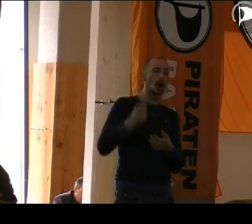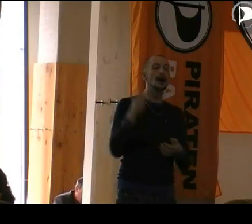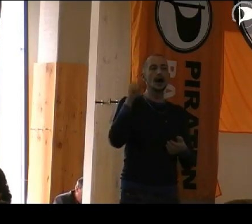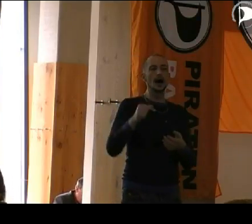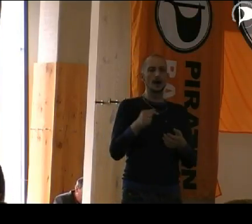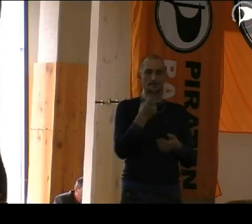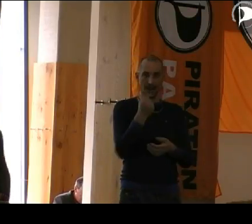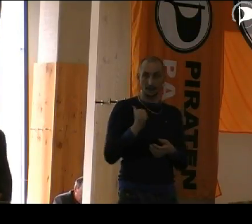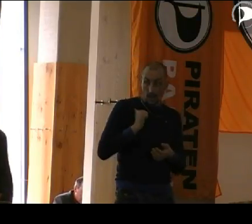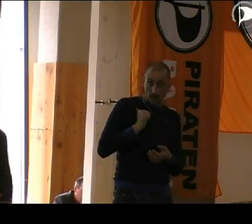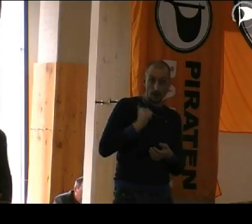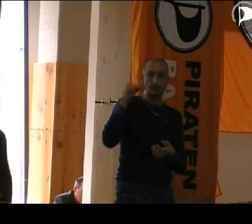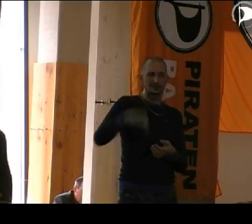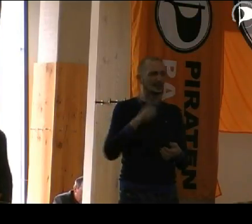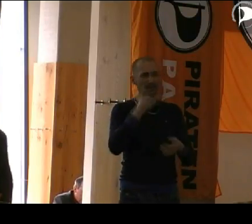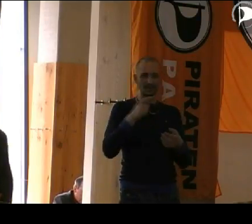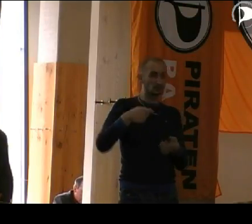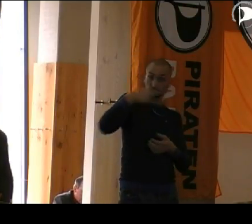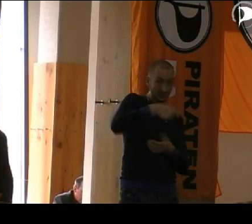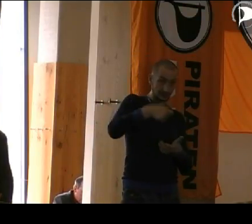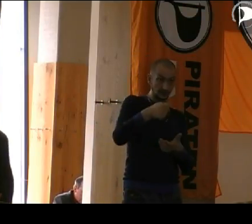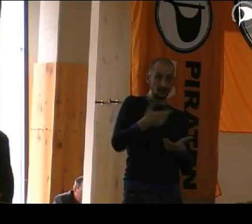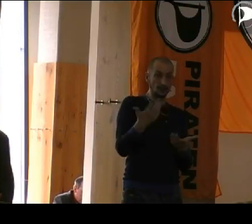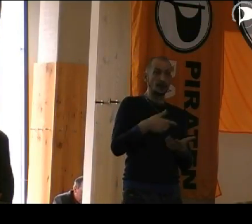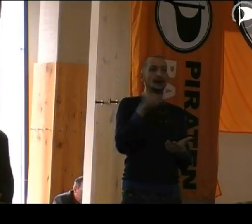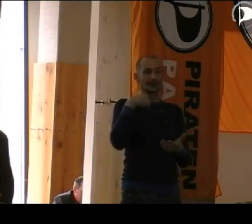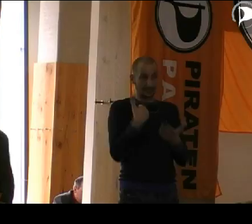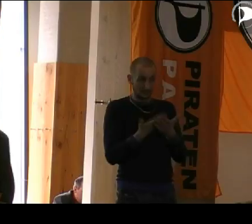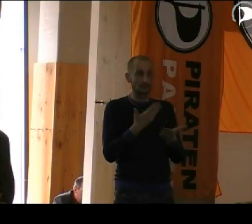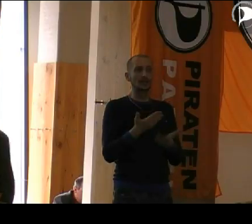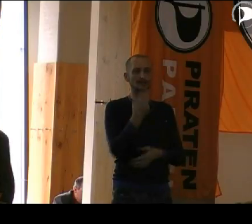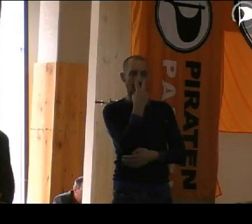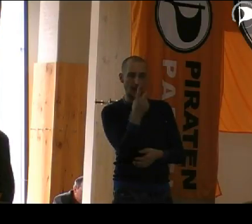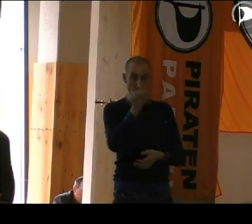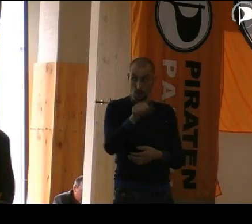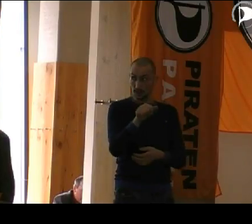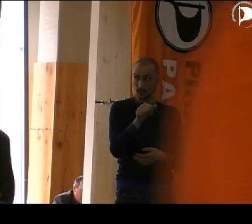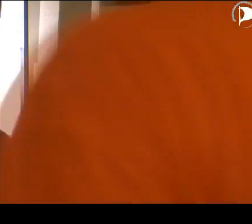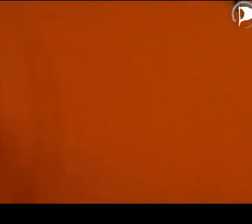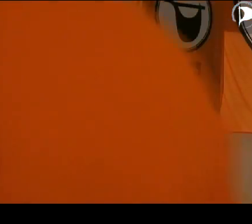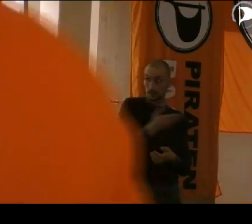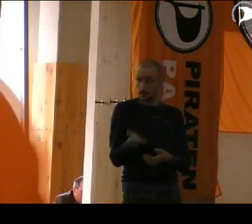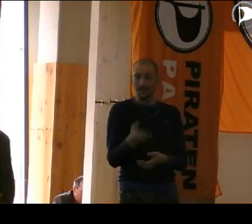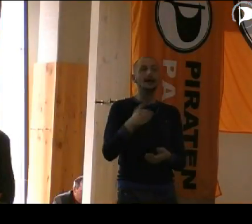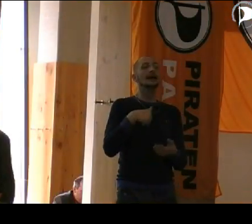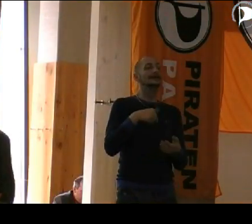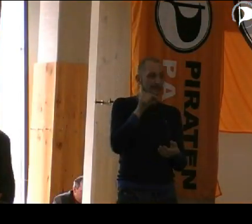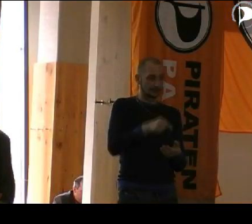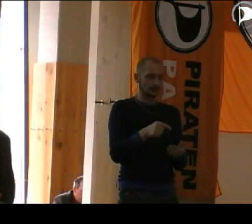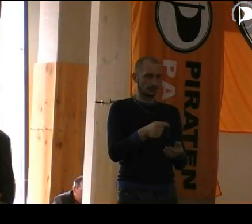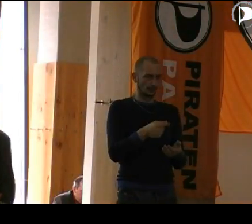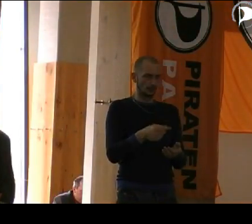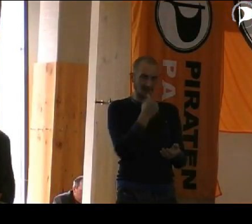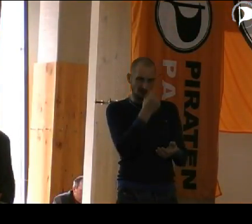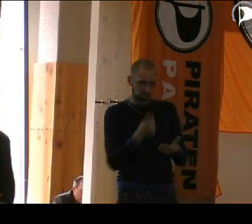36 in urlaub sind eine spende gefragt beide möglichkeiten geht es dann eilig eine nicht ganz